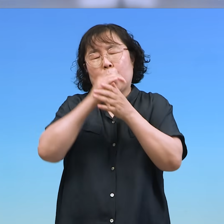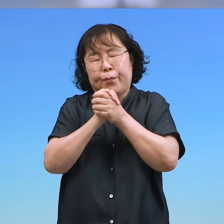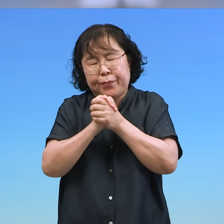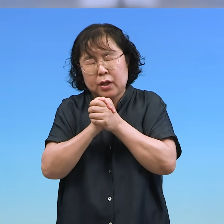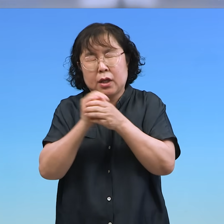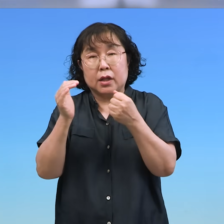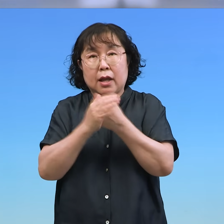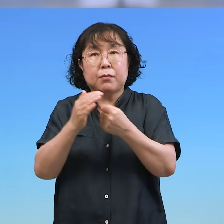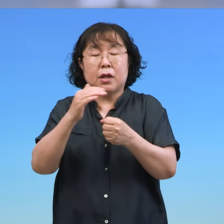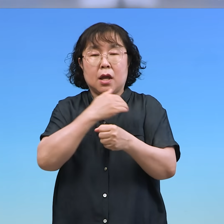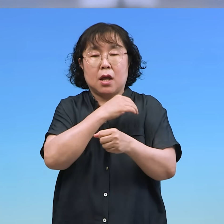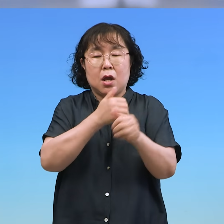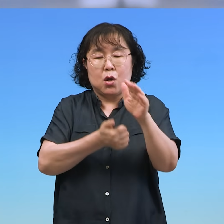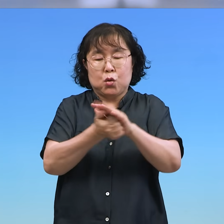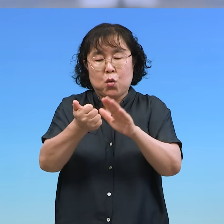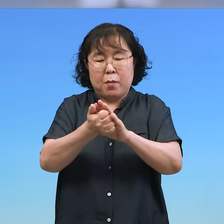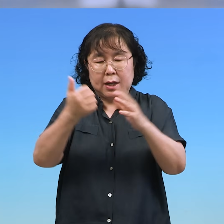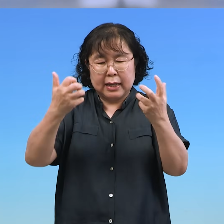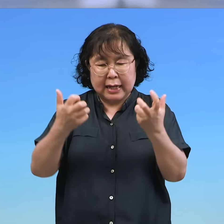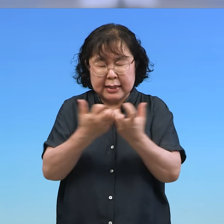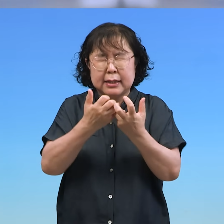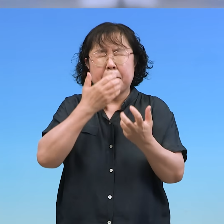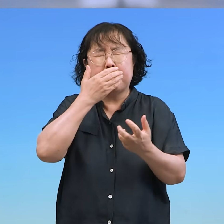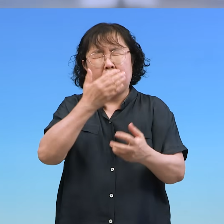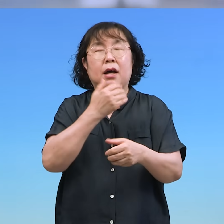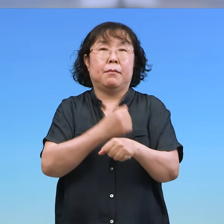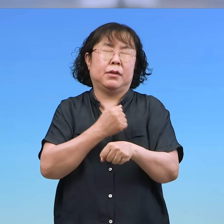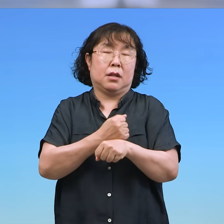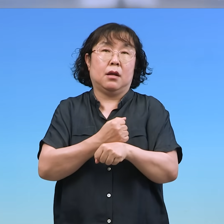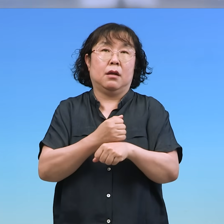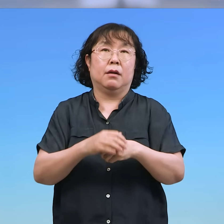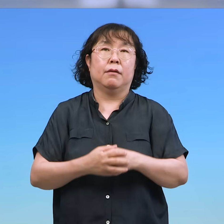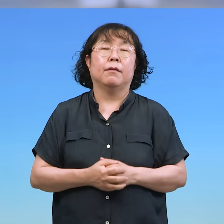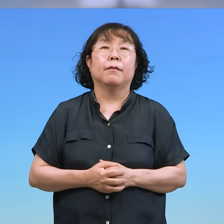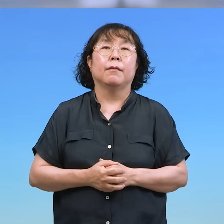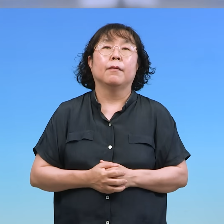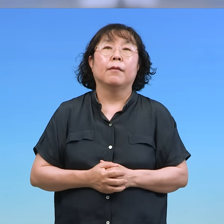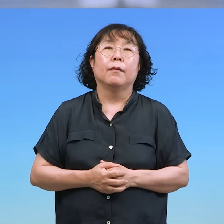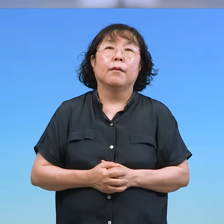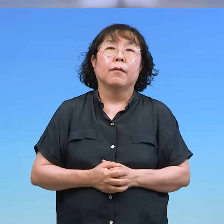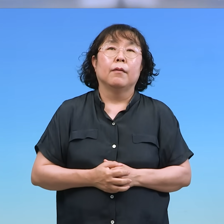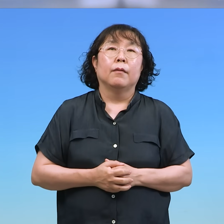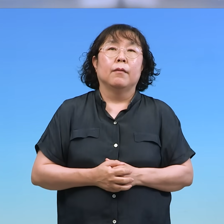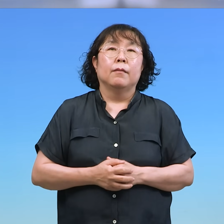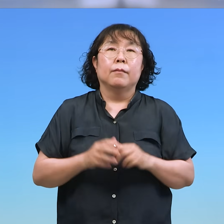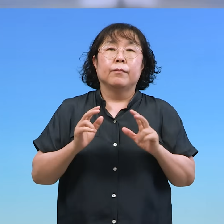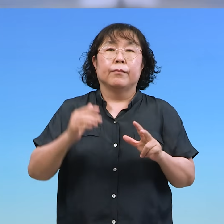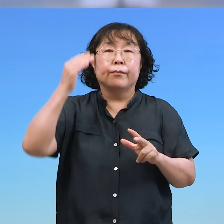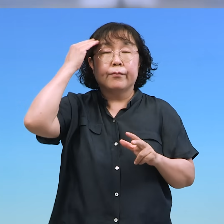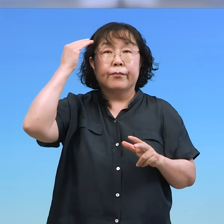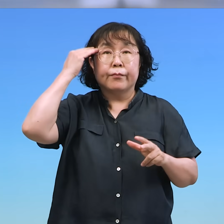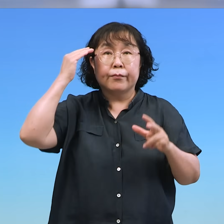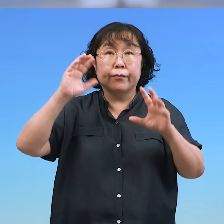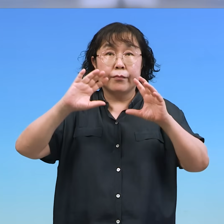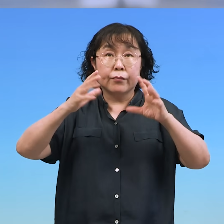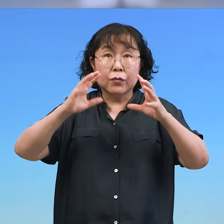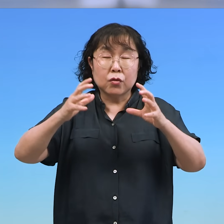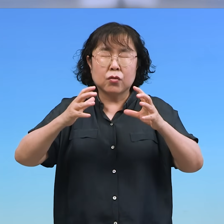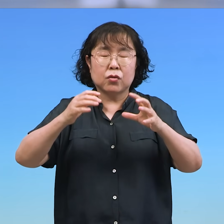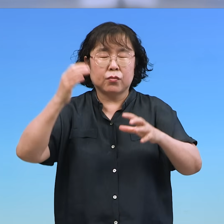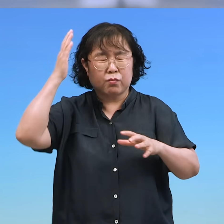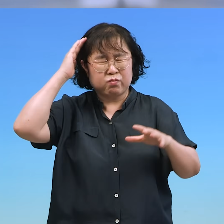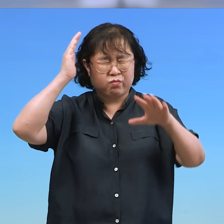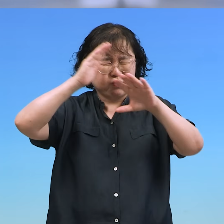저는 참 너무너무 지금 어렵고 힘든, 그래 전문가들이 그냥 지금 우리나라는 엄청